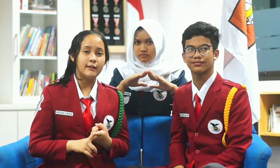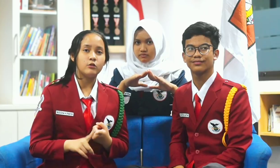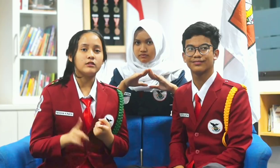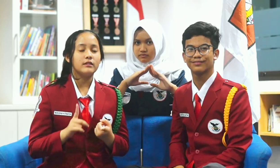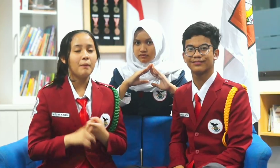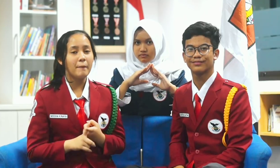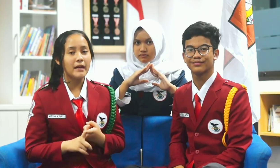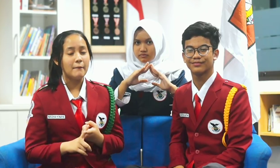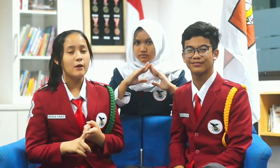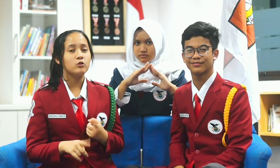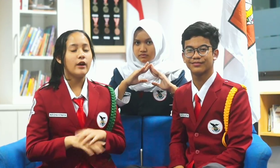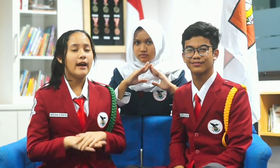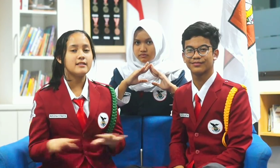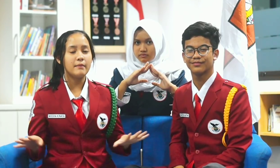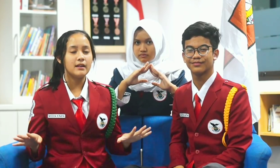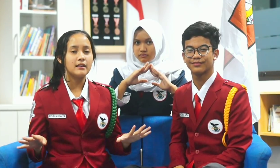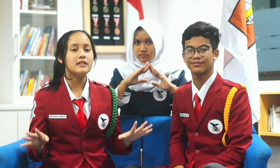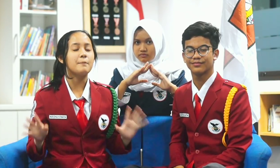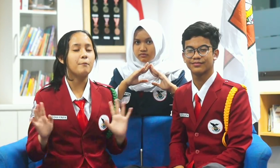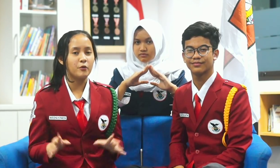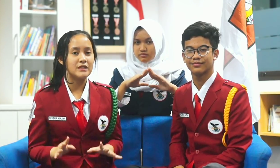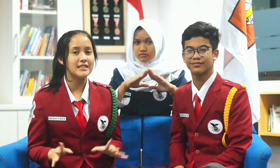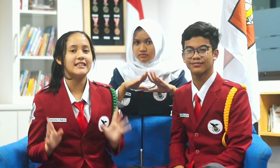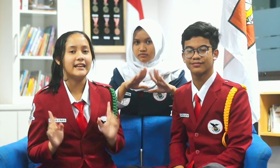ikut PPDB untuk SMA Negeri Provinsi DKI